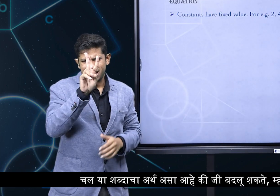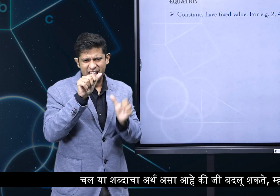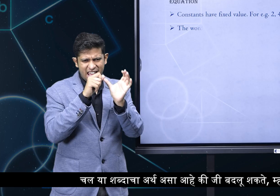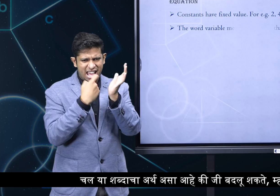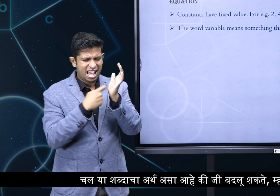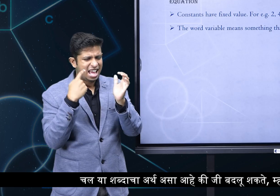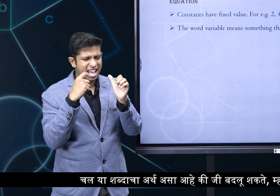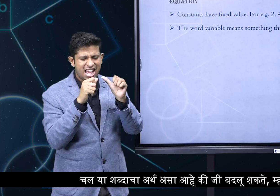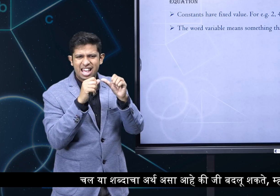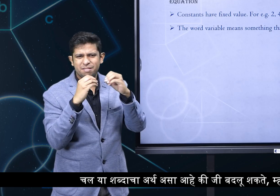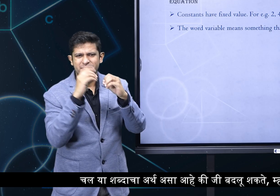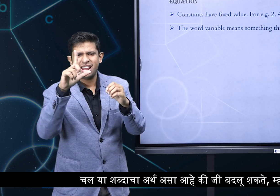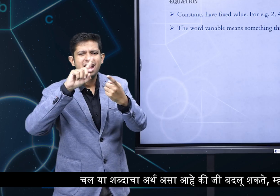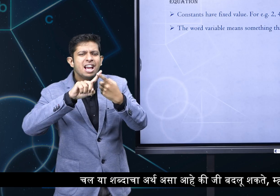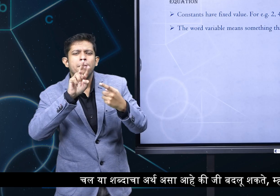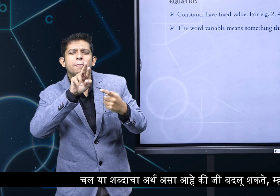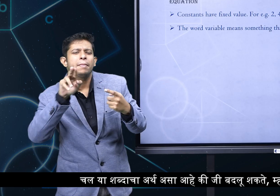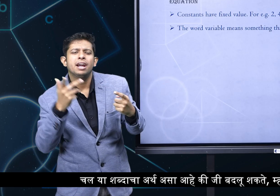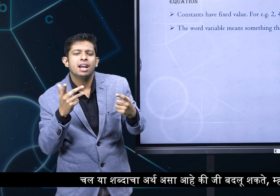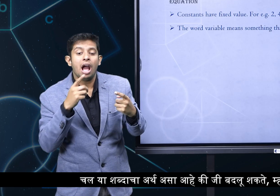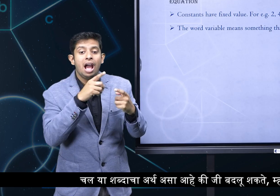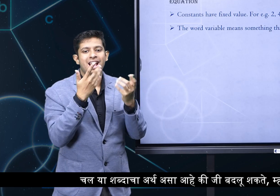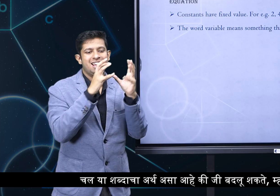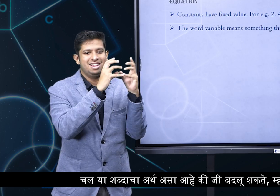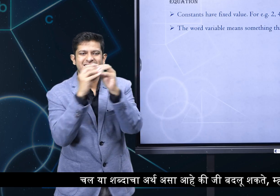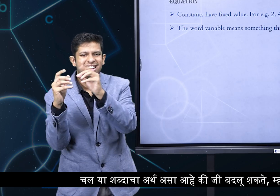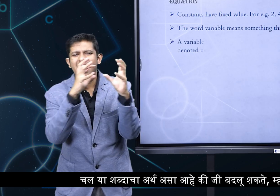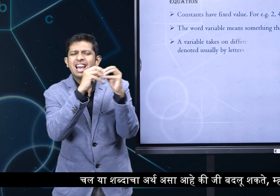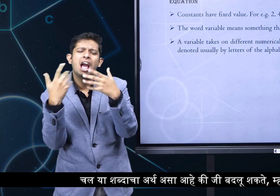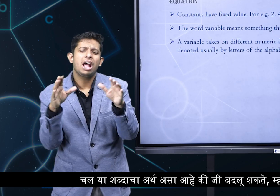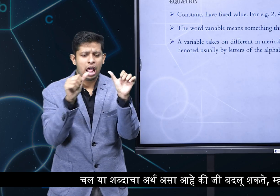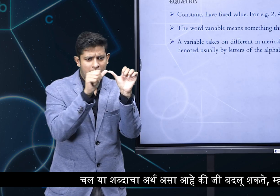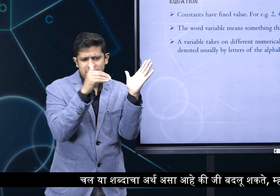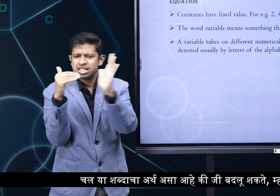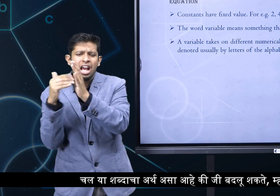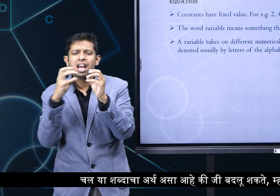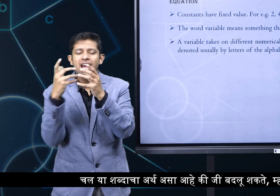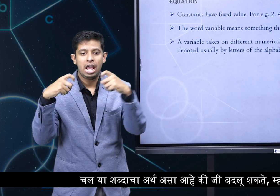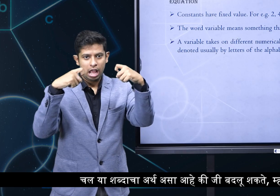चल या शब्दाचा अर्थ असा आहे की जी बदलू शकते म्हणजेच बदलू शकते.